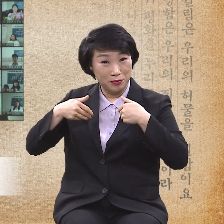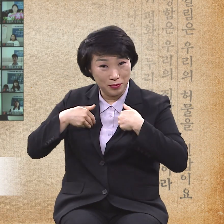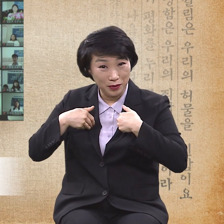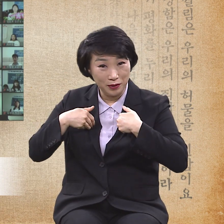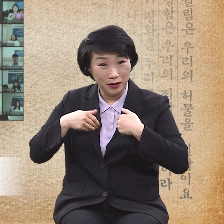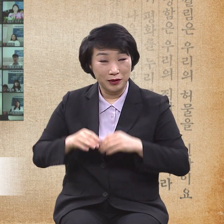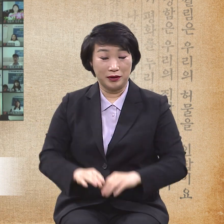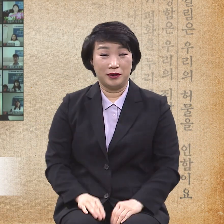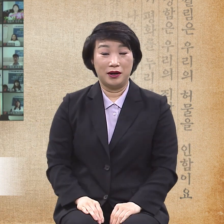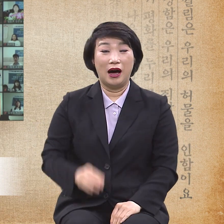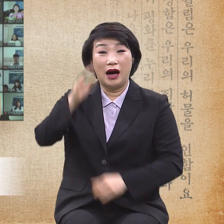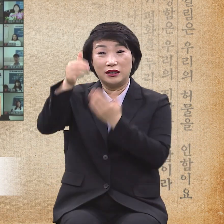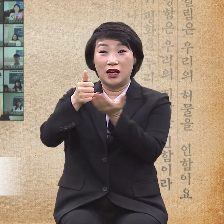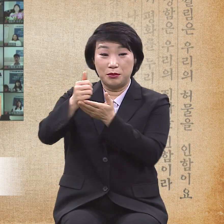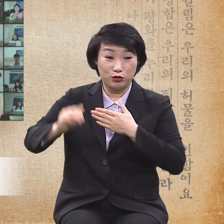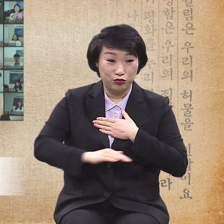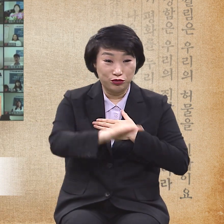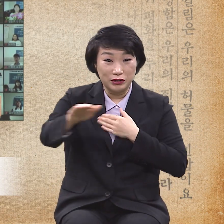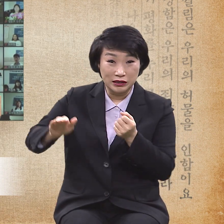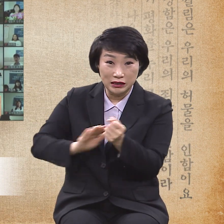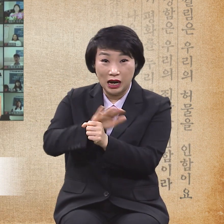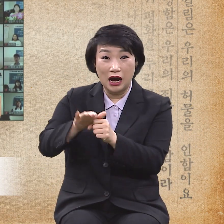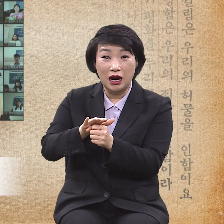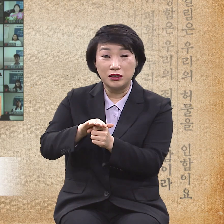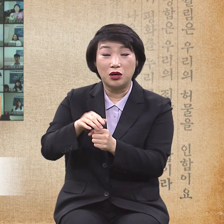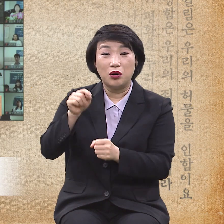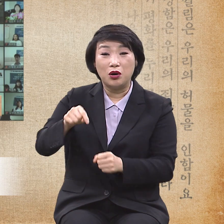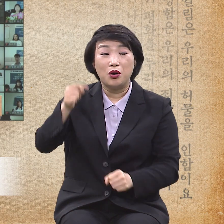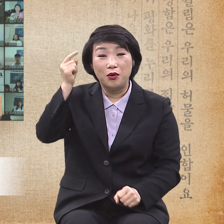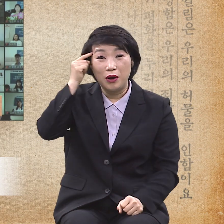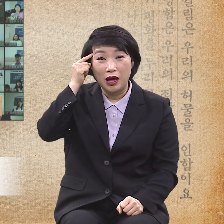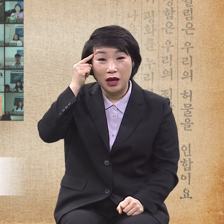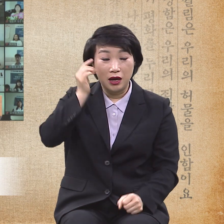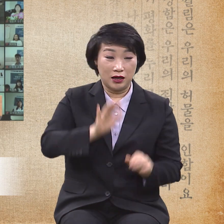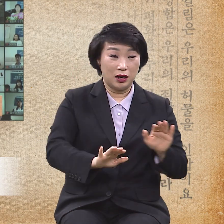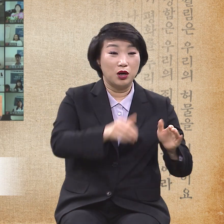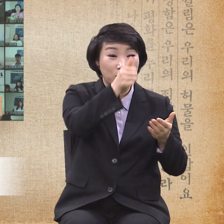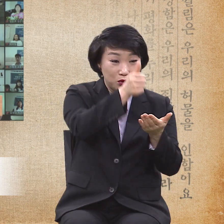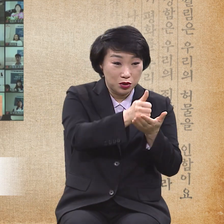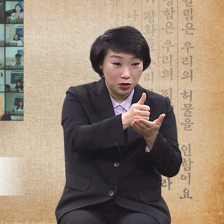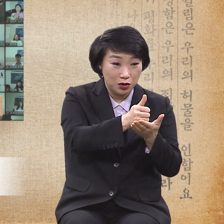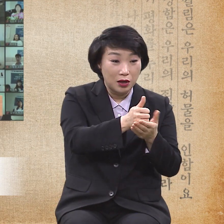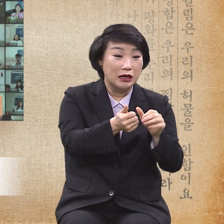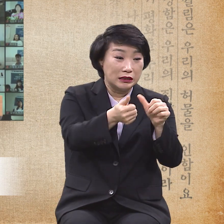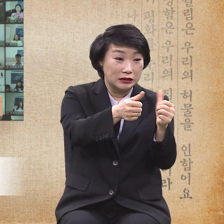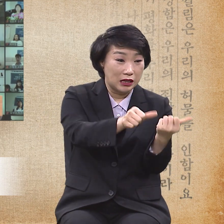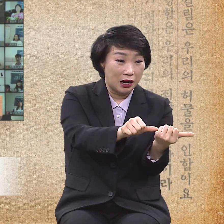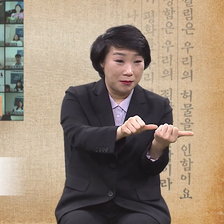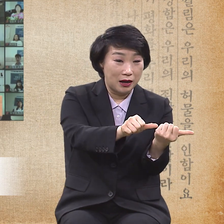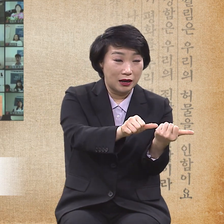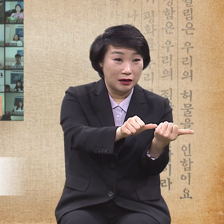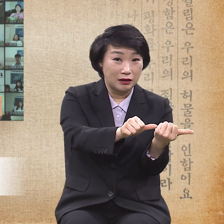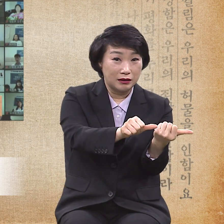때문에 하나님의 우리를 사랑하는 조건은 죄에서 사망에서